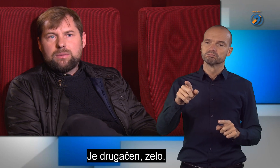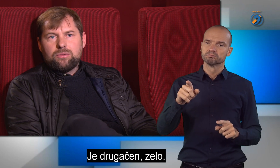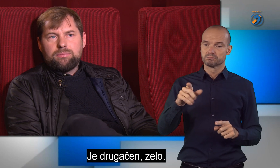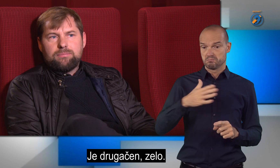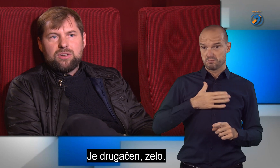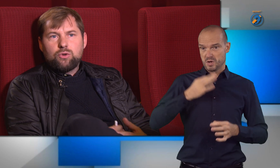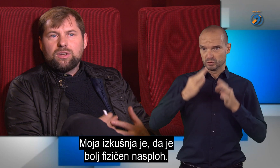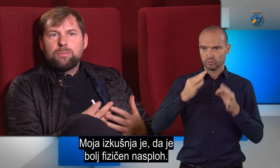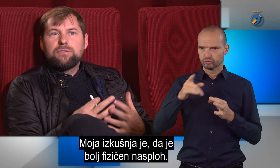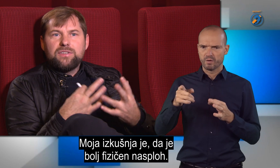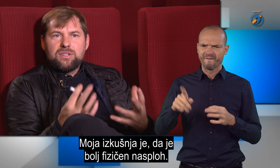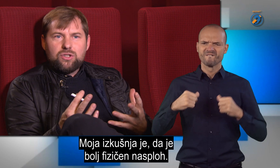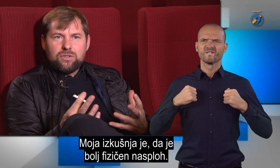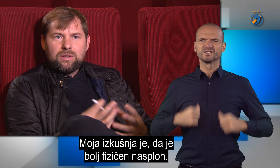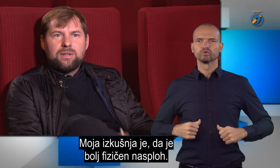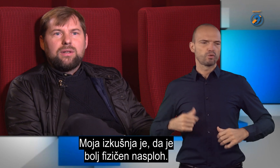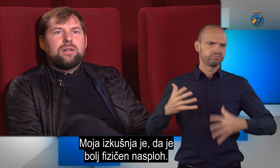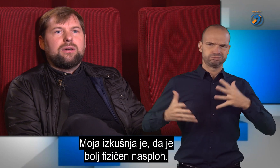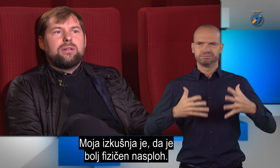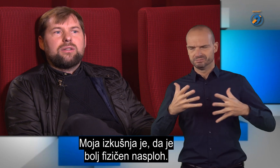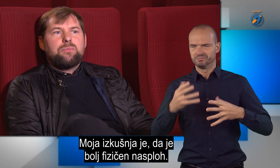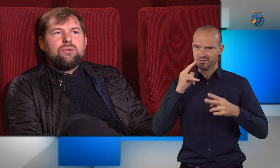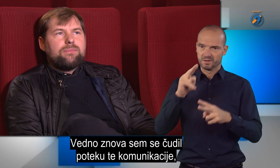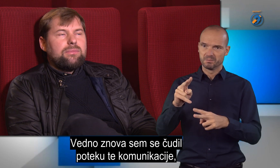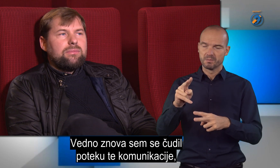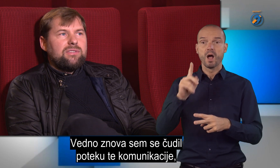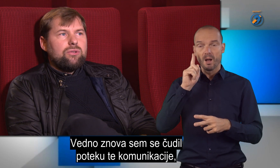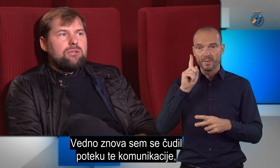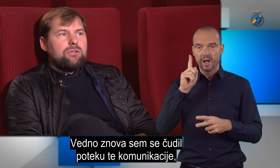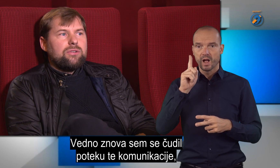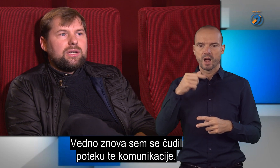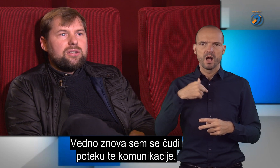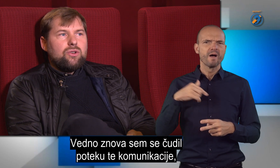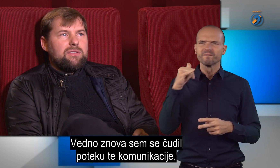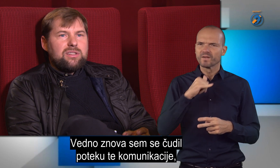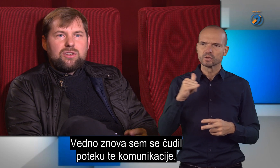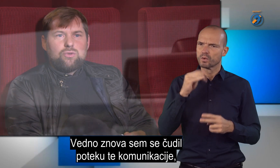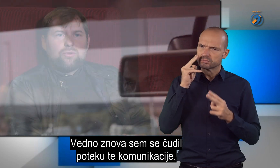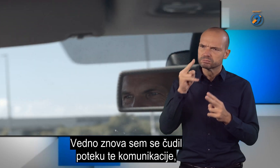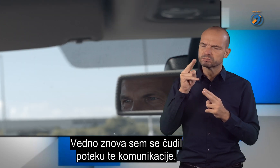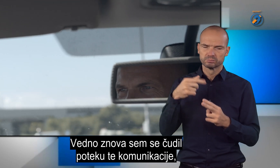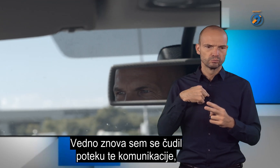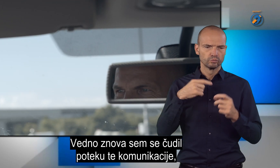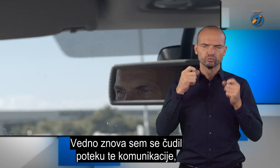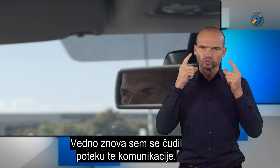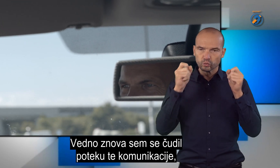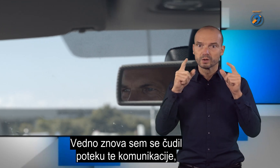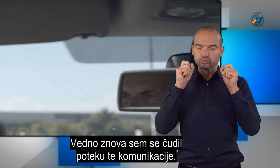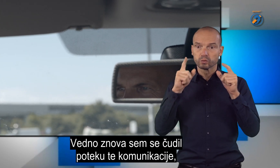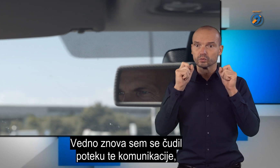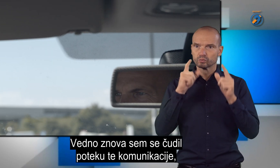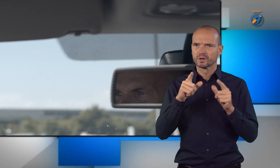Zelo, recimo, moja izkušnja je, da je bolj fizičen in nasploh vedno nekako znova sem se čudil poteku